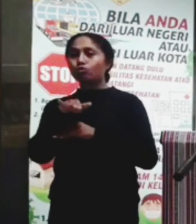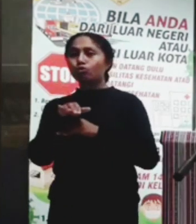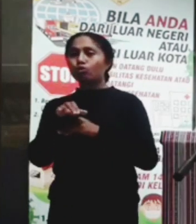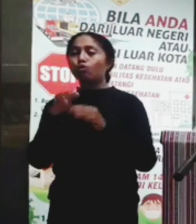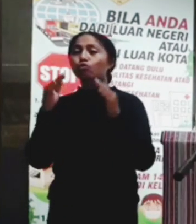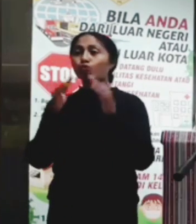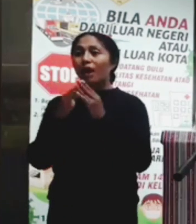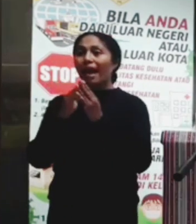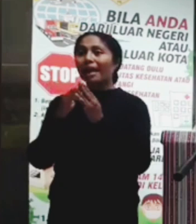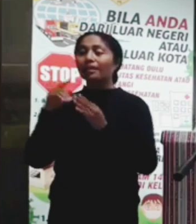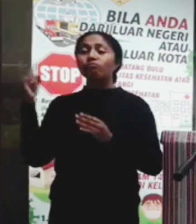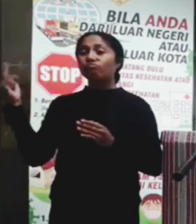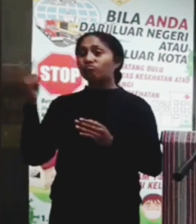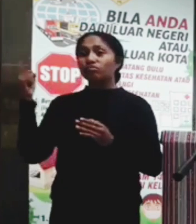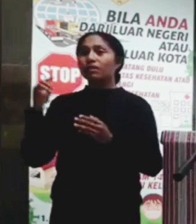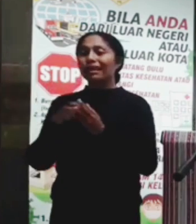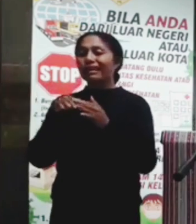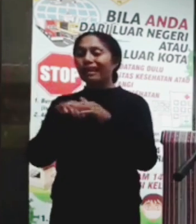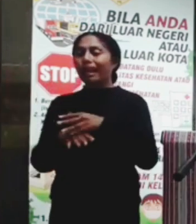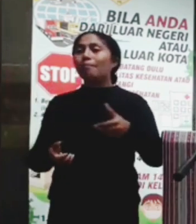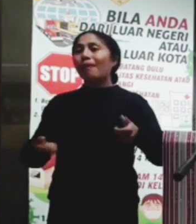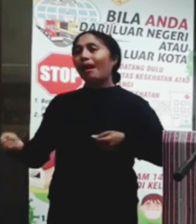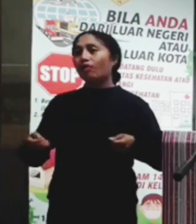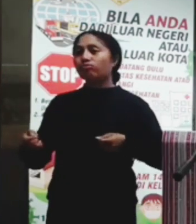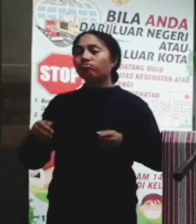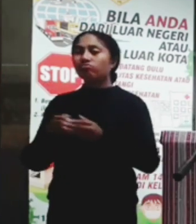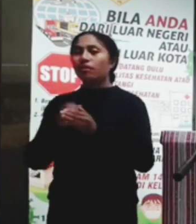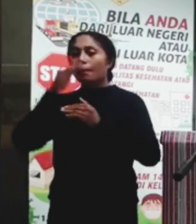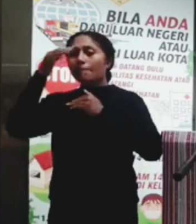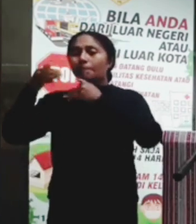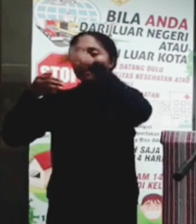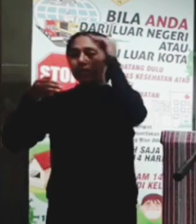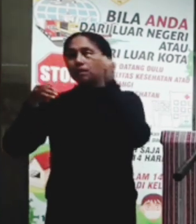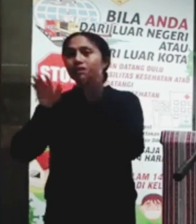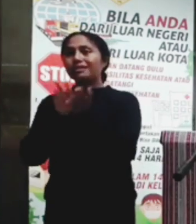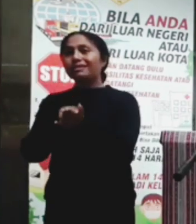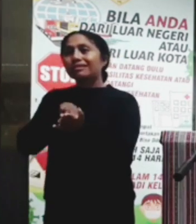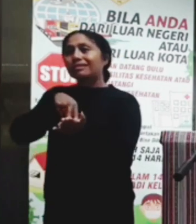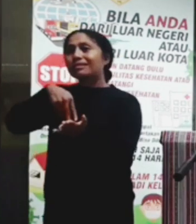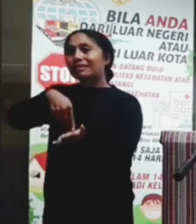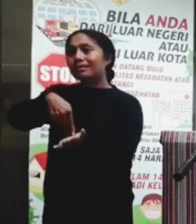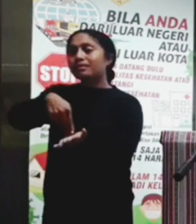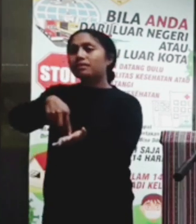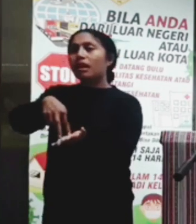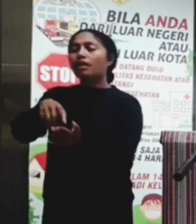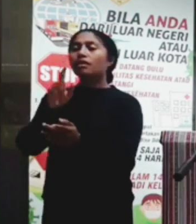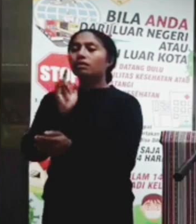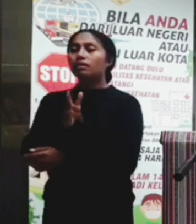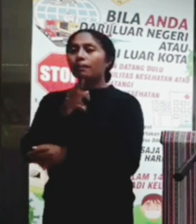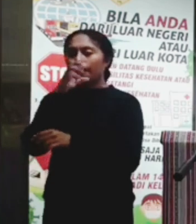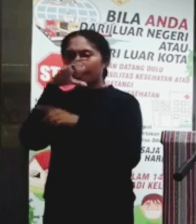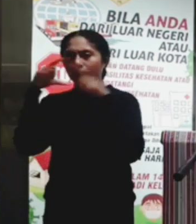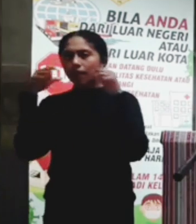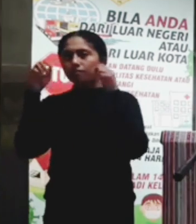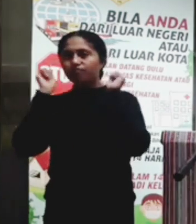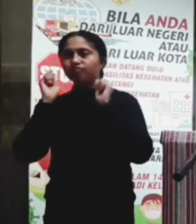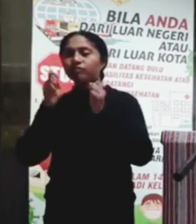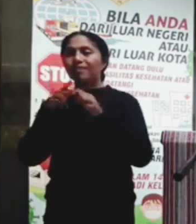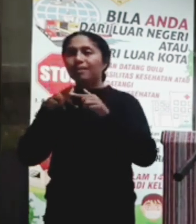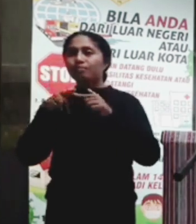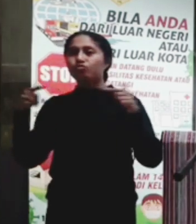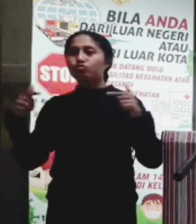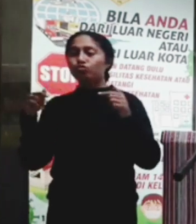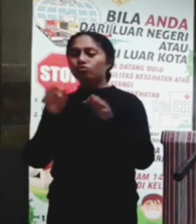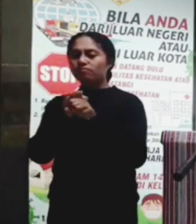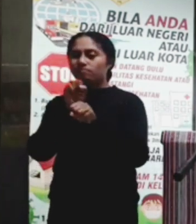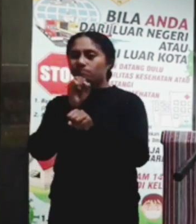ruang publik di dalam angkot di dalam bus di jalan kita harus memakai masjid untuk memutus mata rantai penyebaran